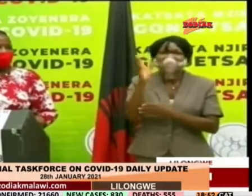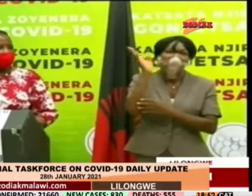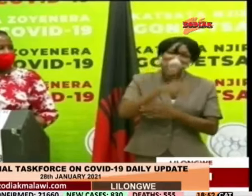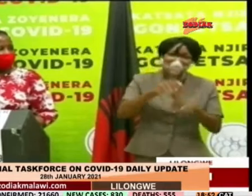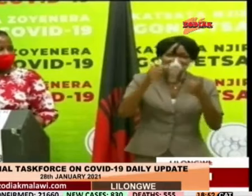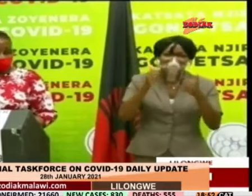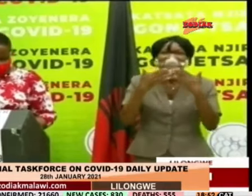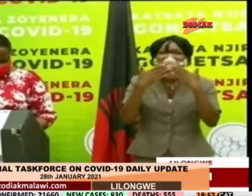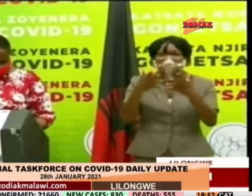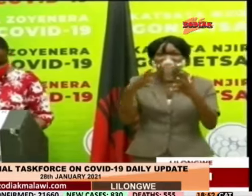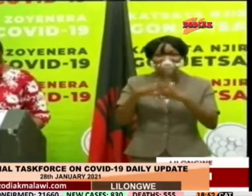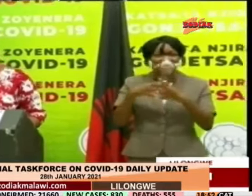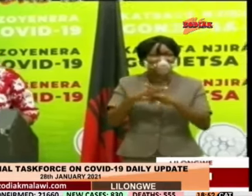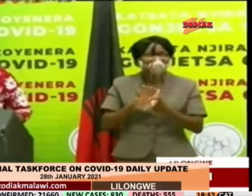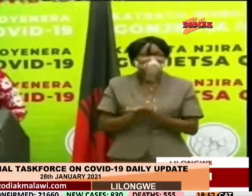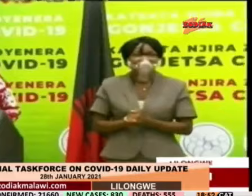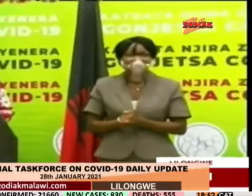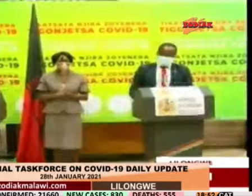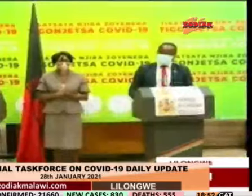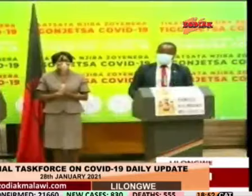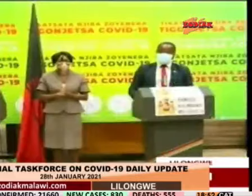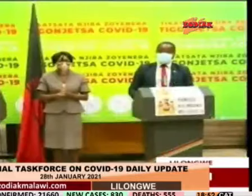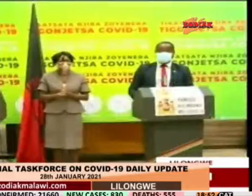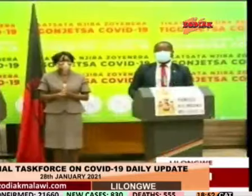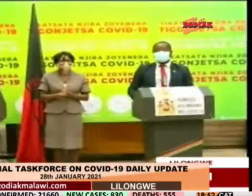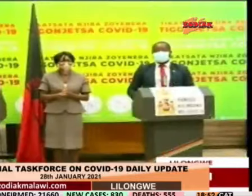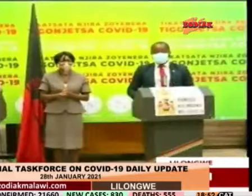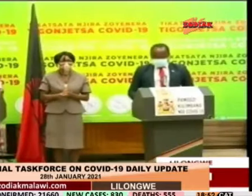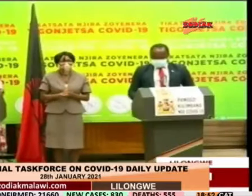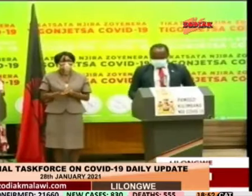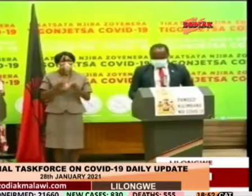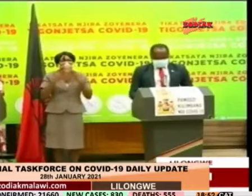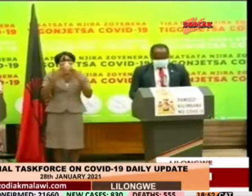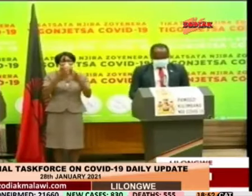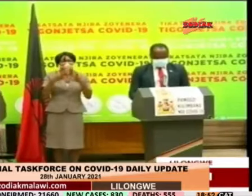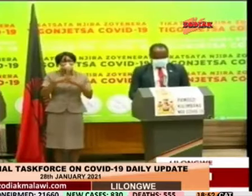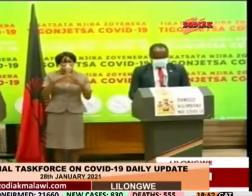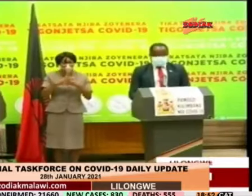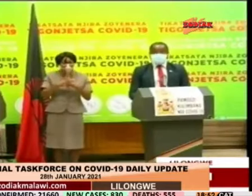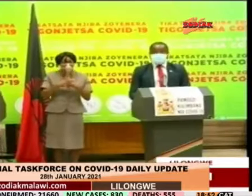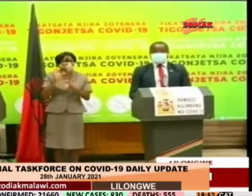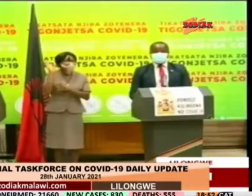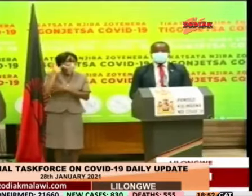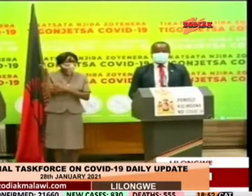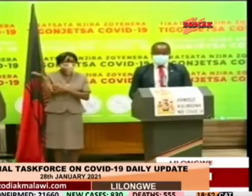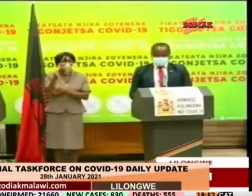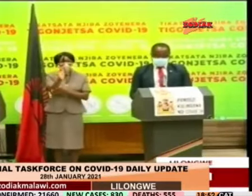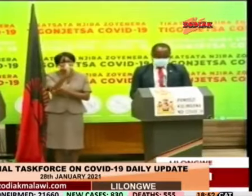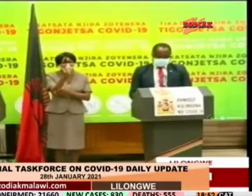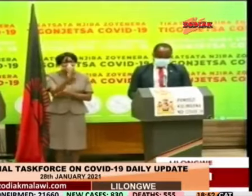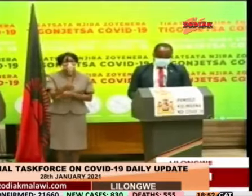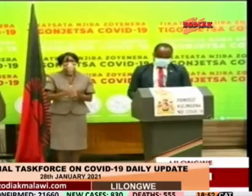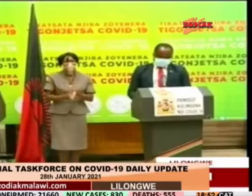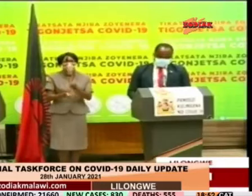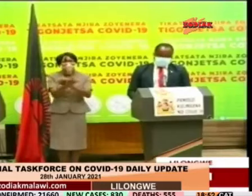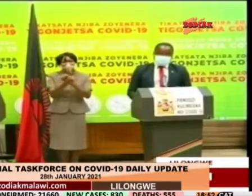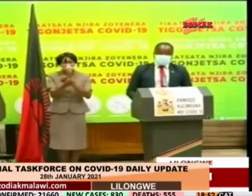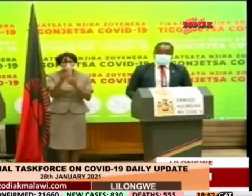ziko mukwambiri ziko mukwambiri mwina anduna athu alongosola komanso amene aloba mpando wa task